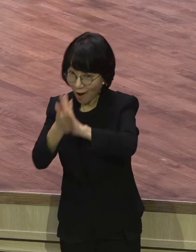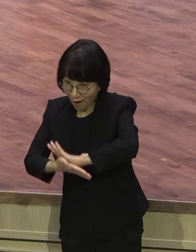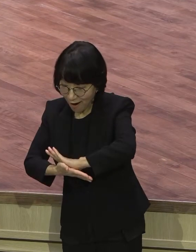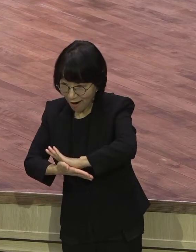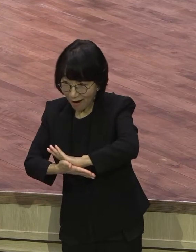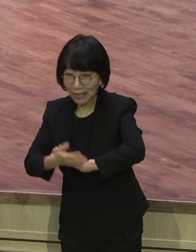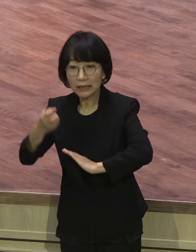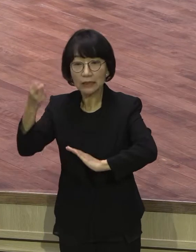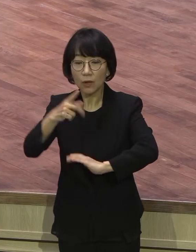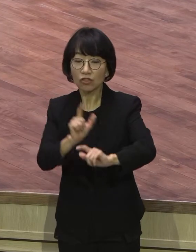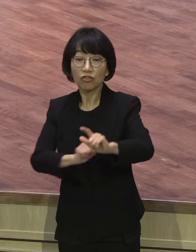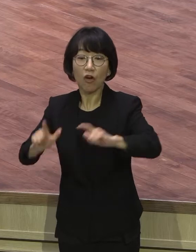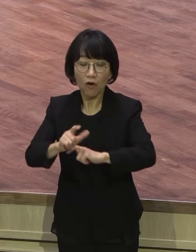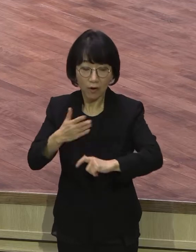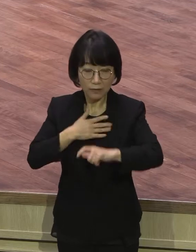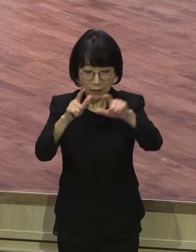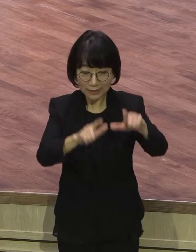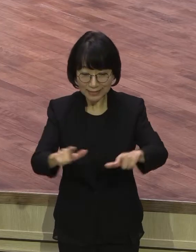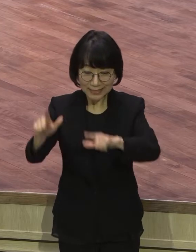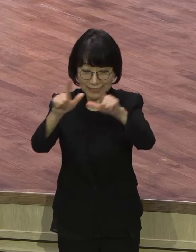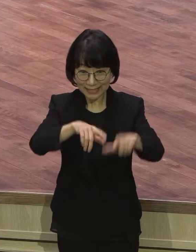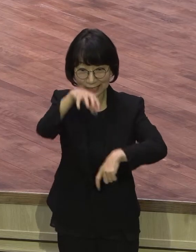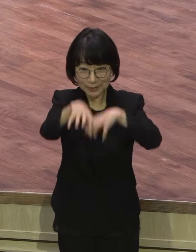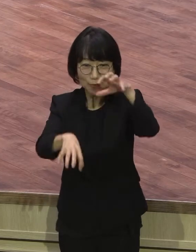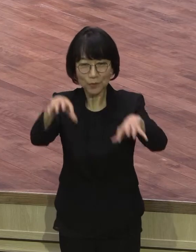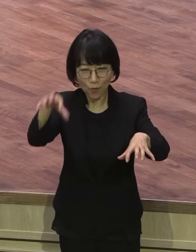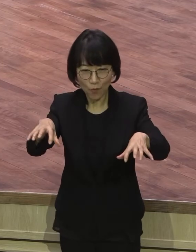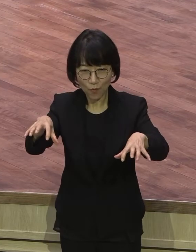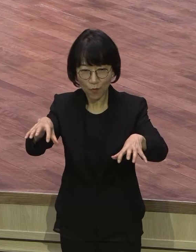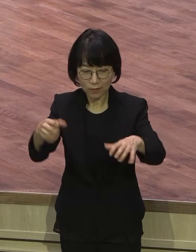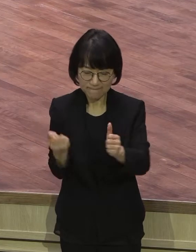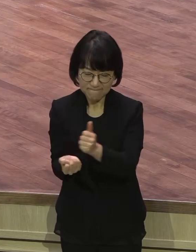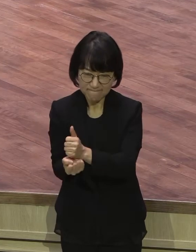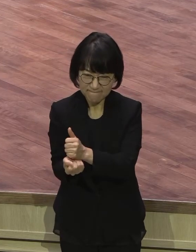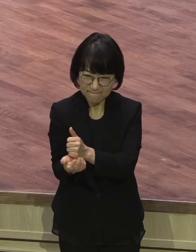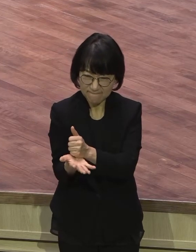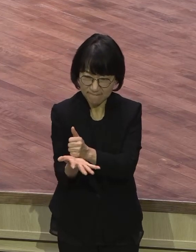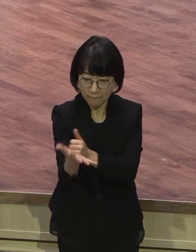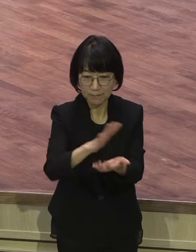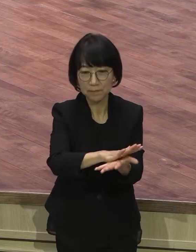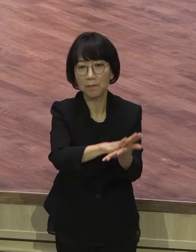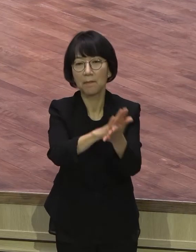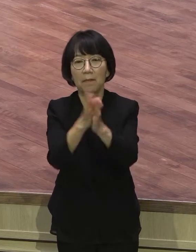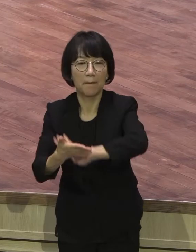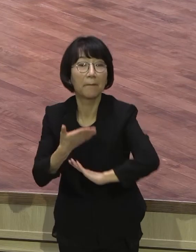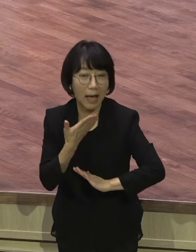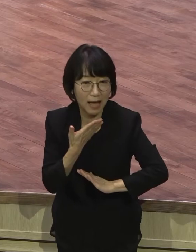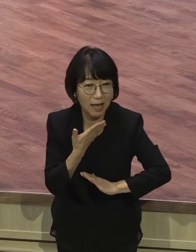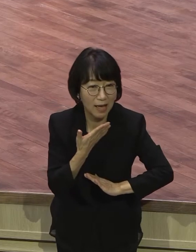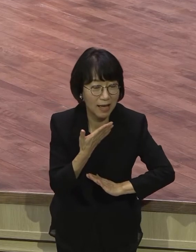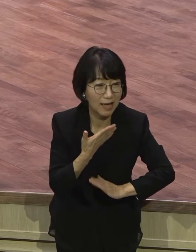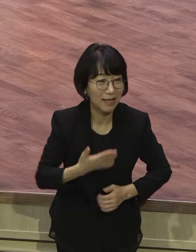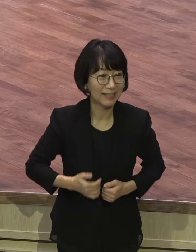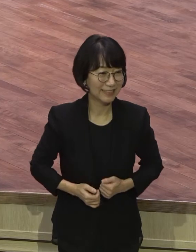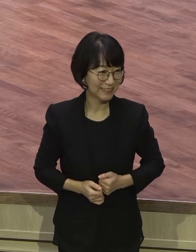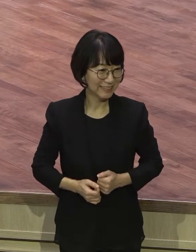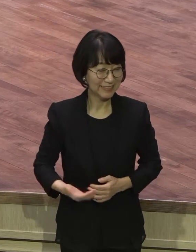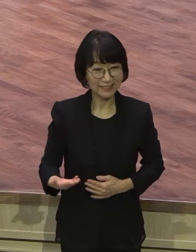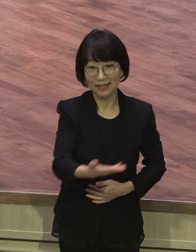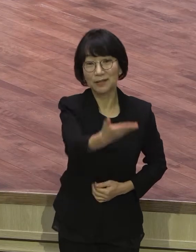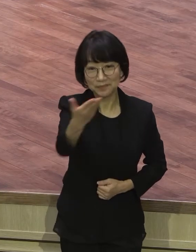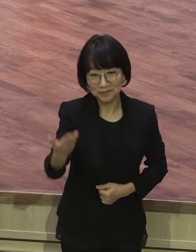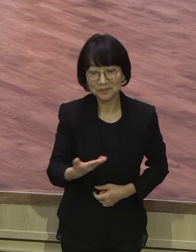세상을, 현장을, 나의 현장을 변화시키는 큰 동력이 된다. 기도. 우리 영계